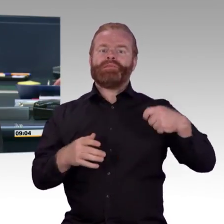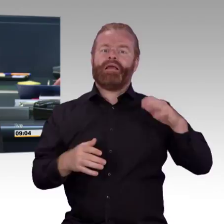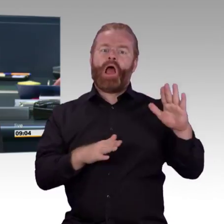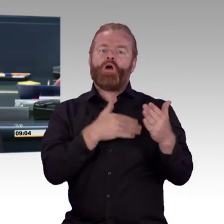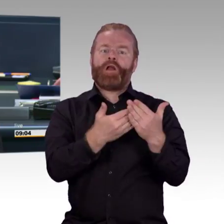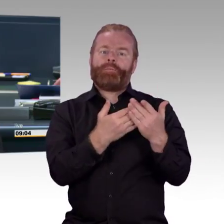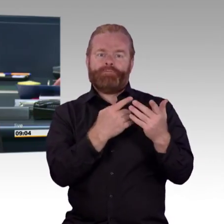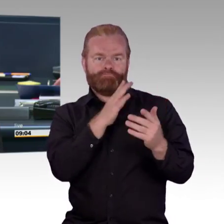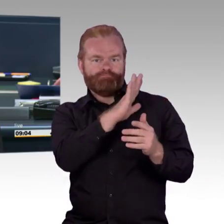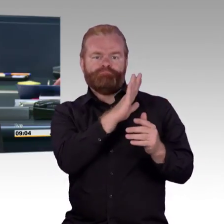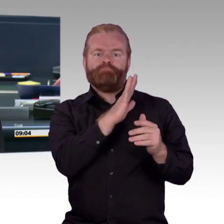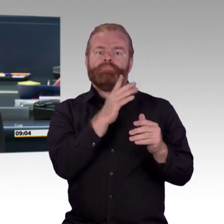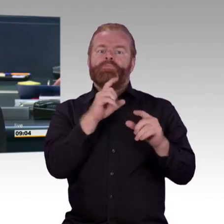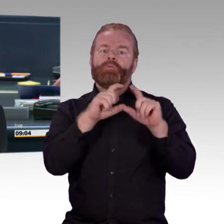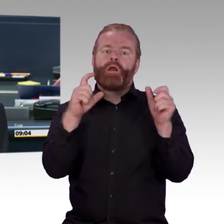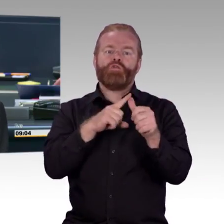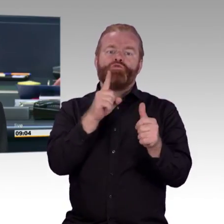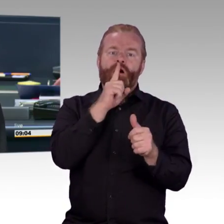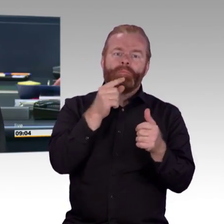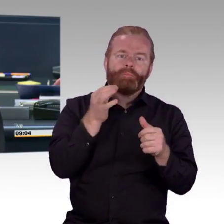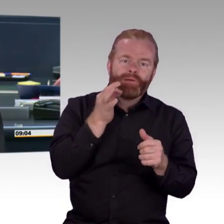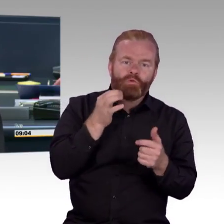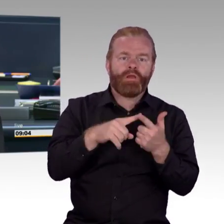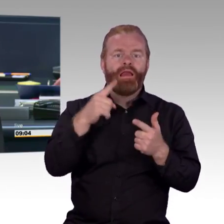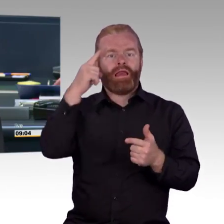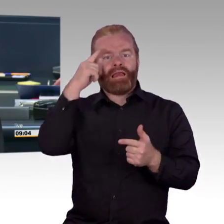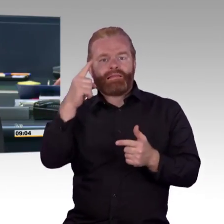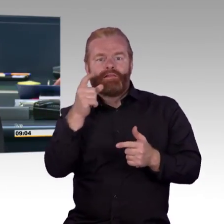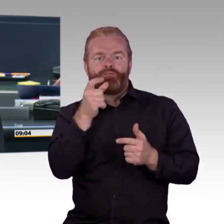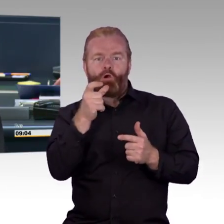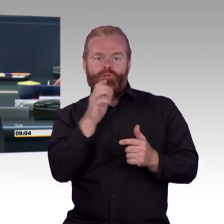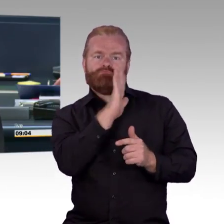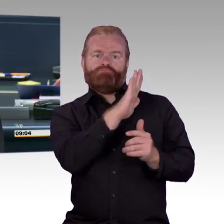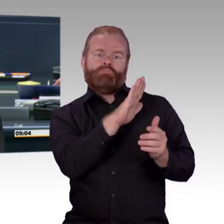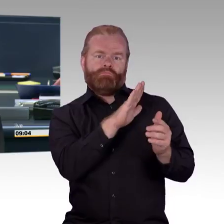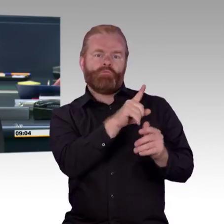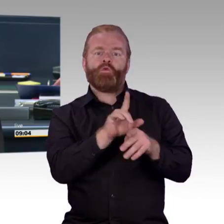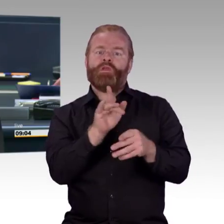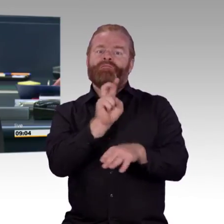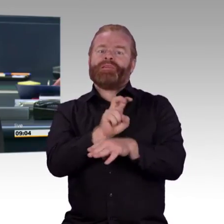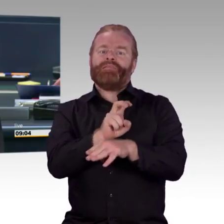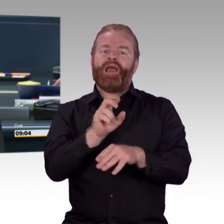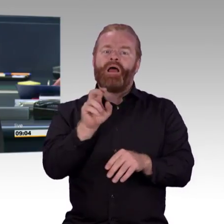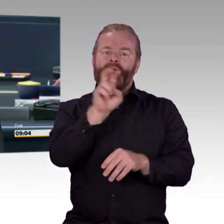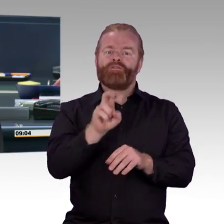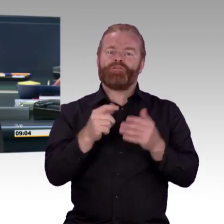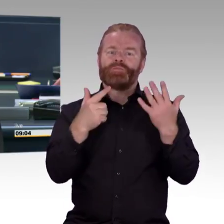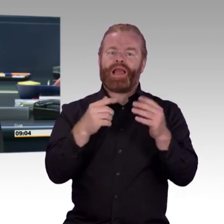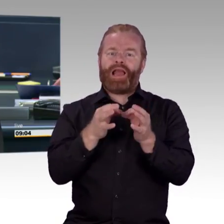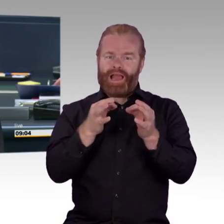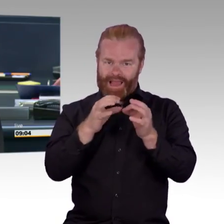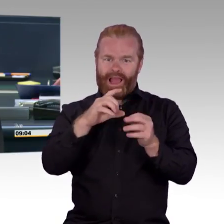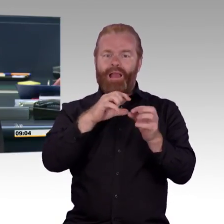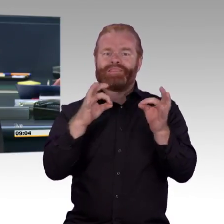sind Gremien für entsprechende Anregungen von Seiten der Fraktionen. Ein einzelner Abgeordneter darf